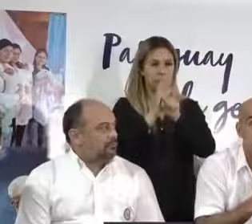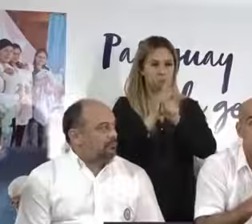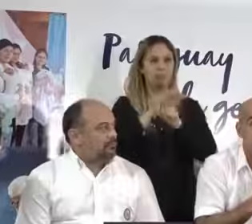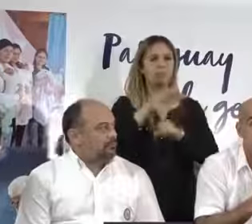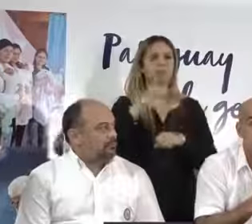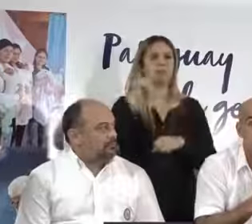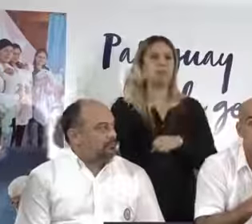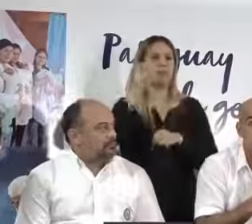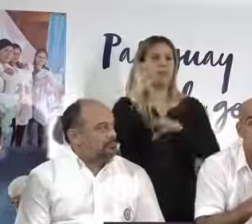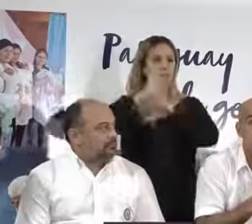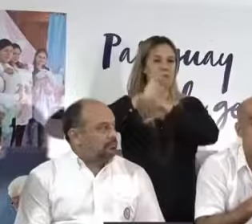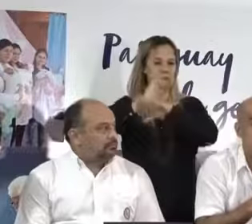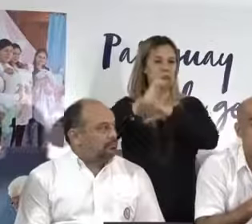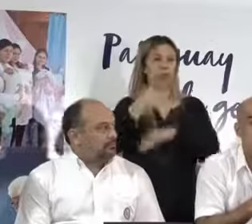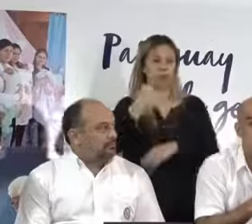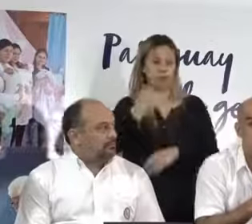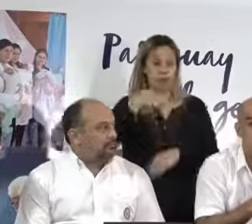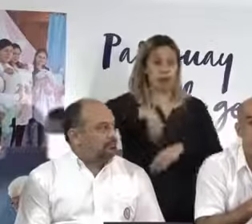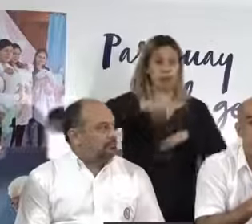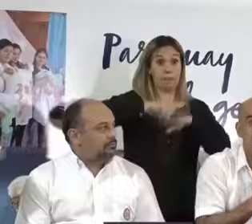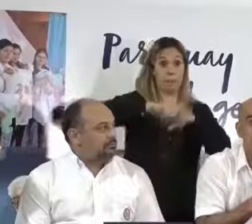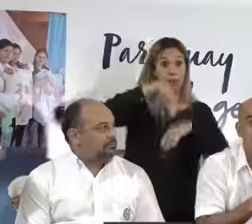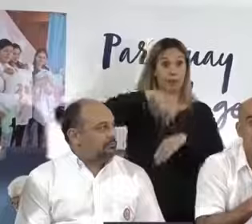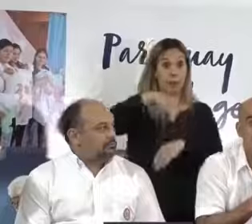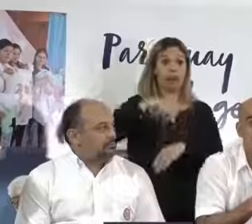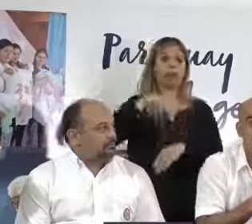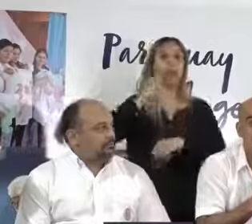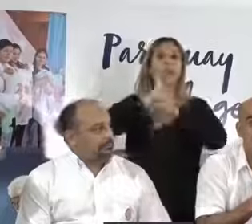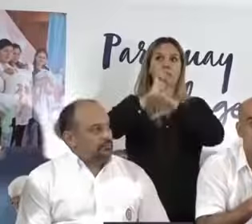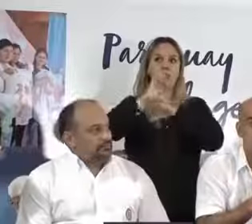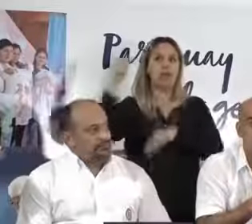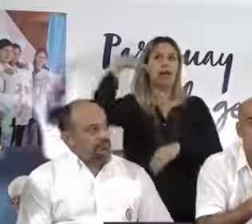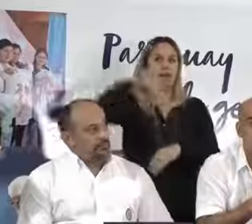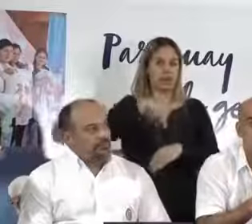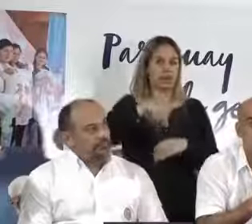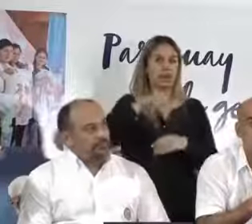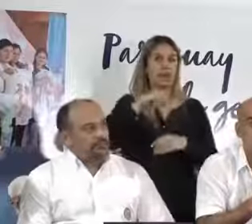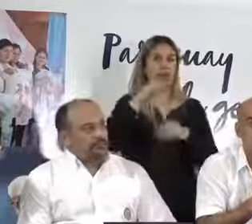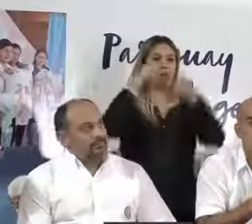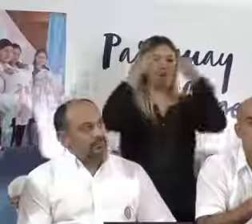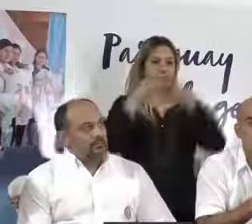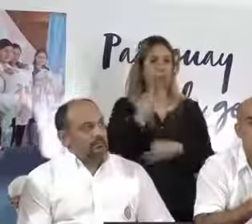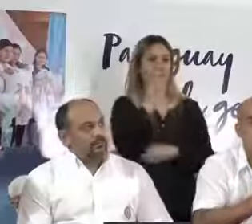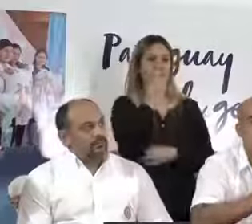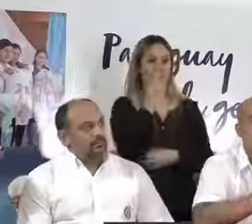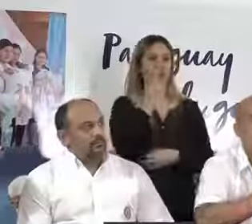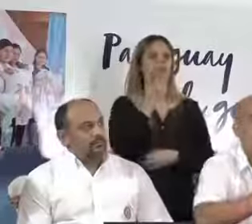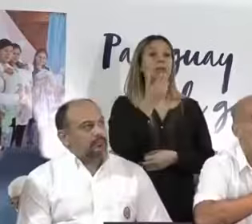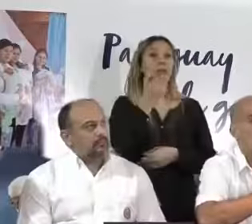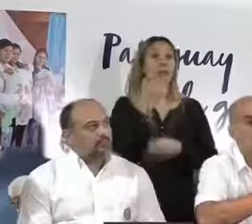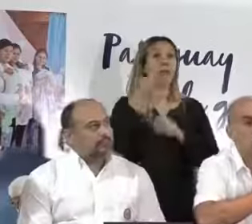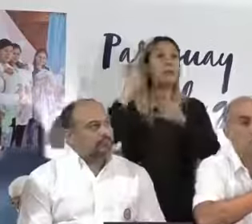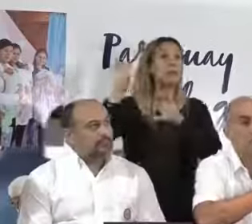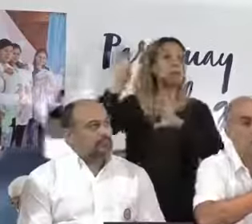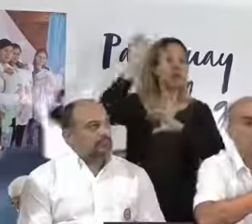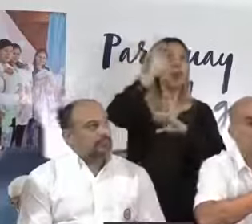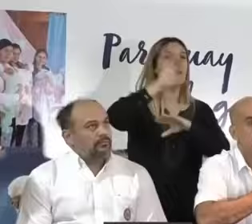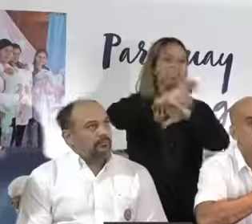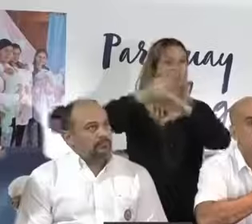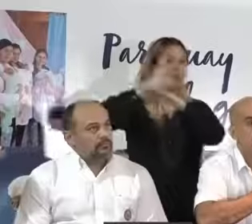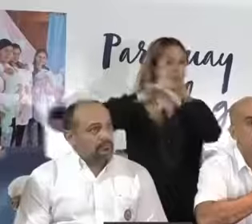caso índice, nuestro primer caso, es probable que también cambien algunas situaciones y los países que son adecuados.